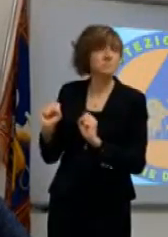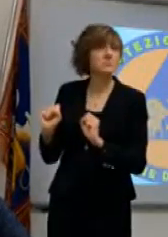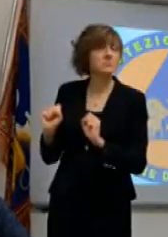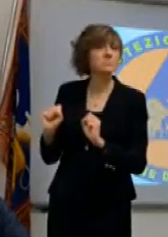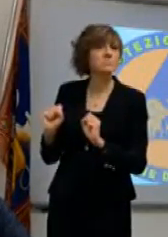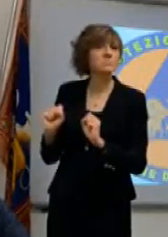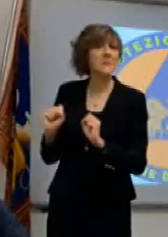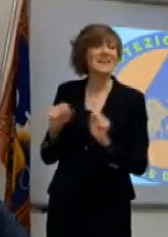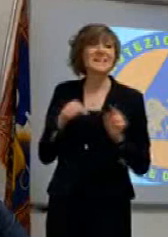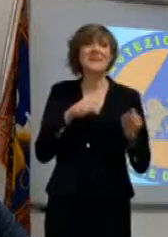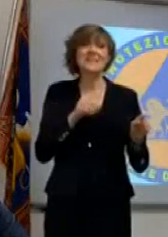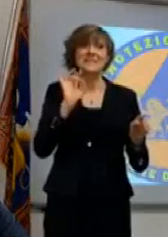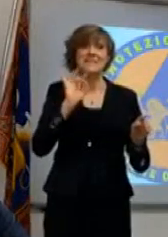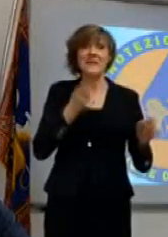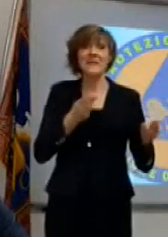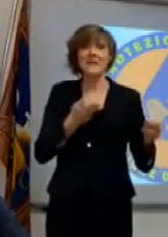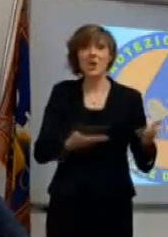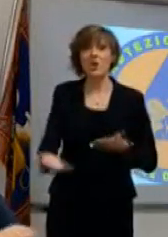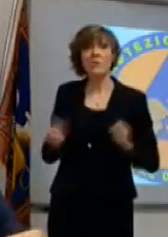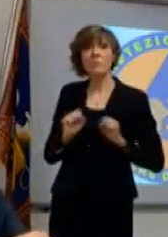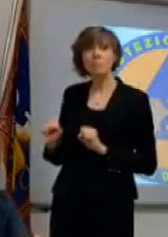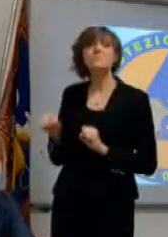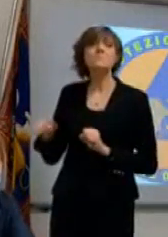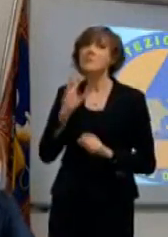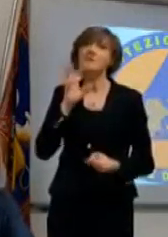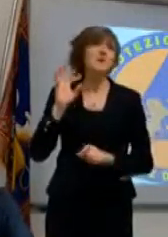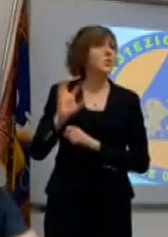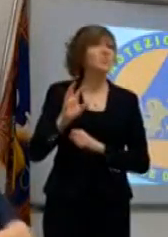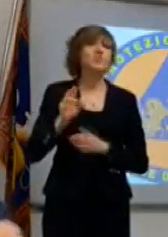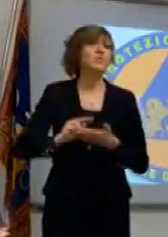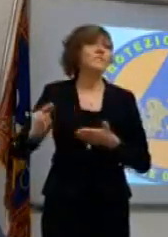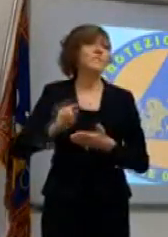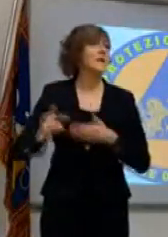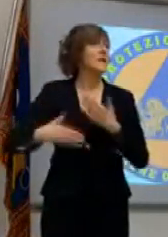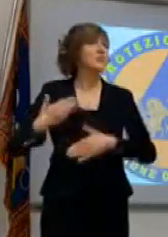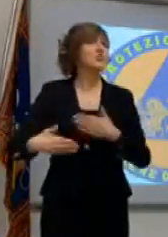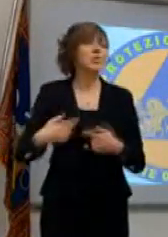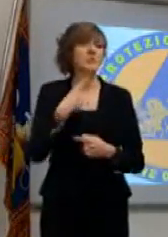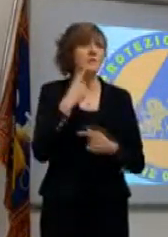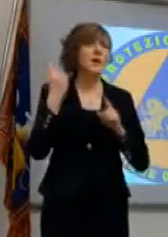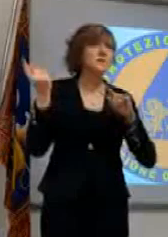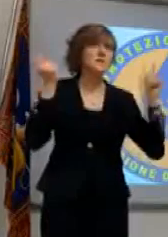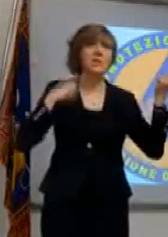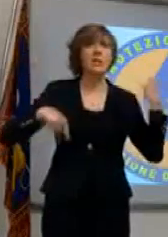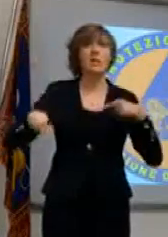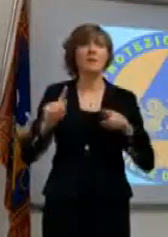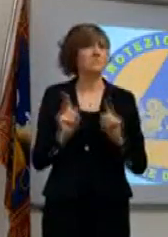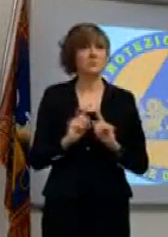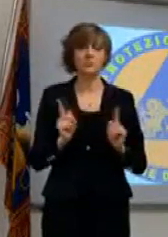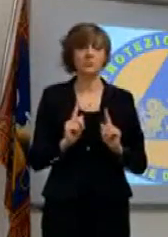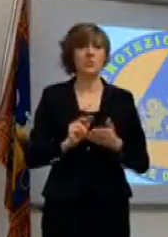ricovero, ecco, se rifiuta il ricovero parte la denuncia d'ufficio. Non si sta lì a dire ma vediamo,